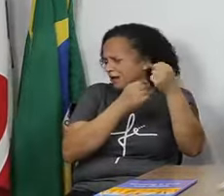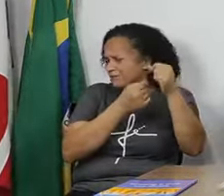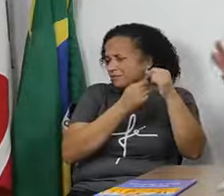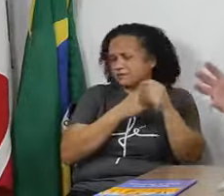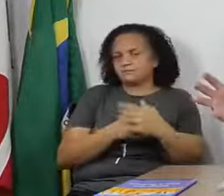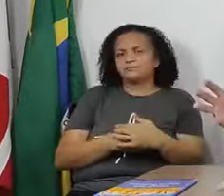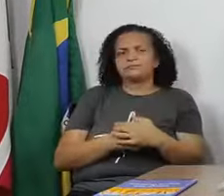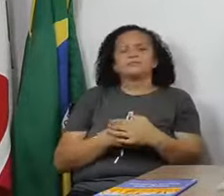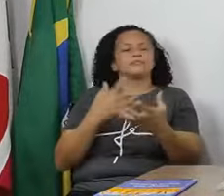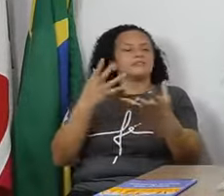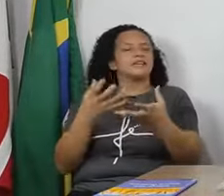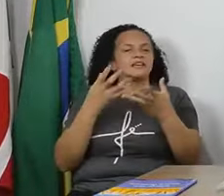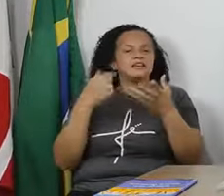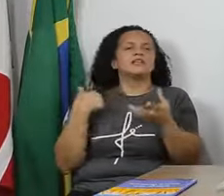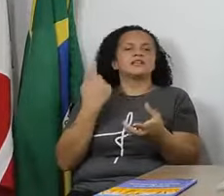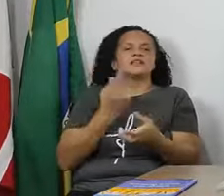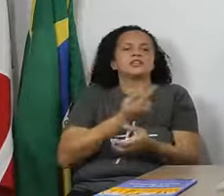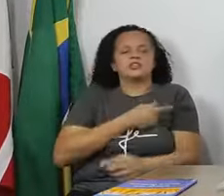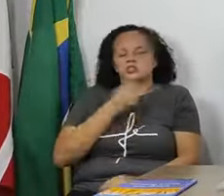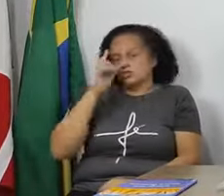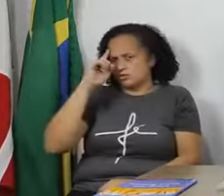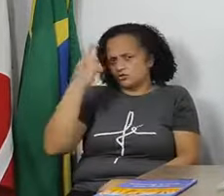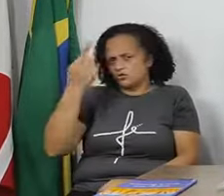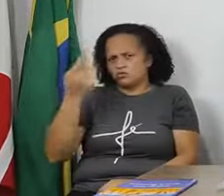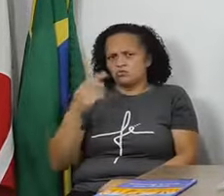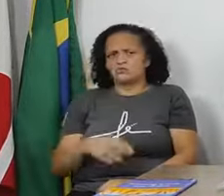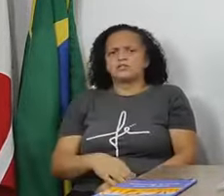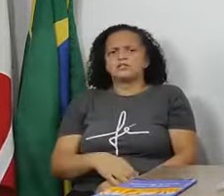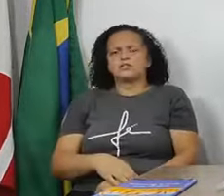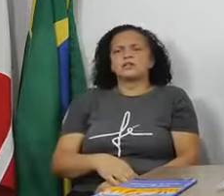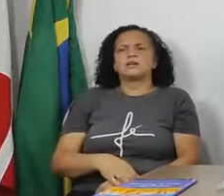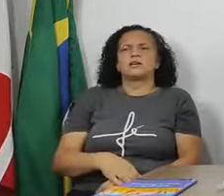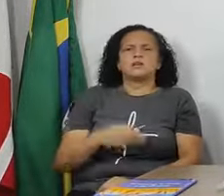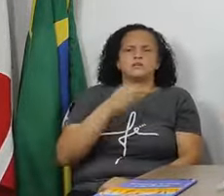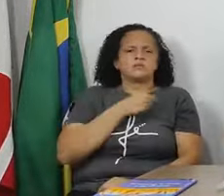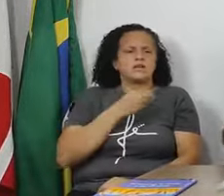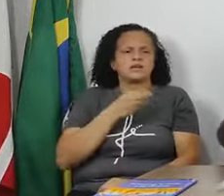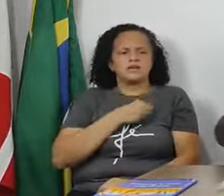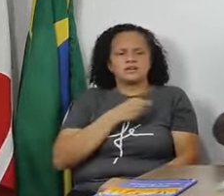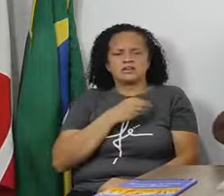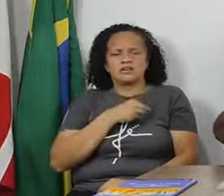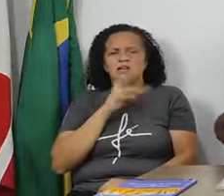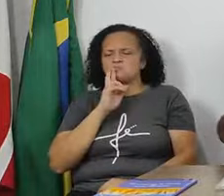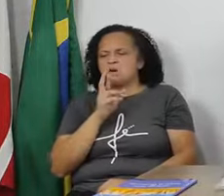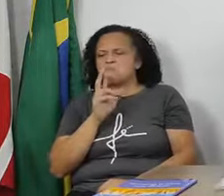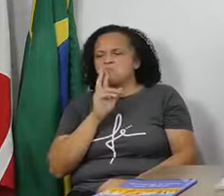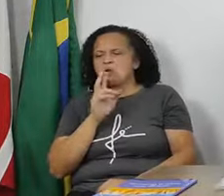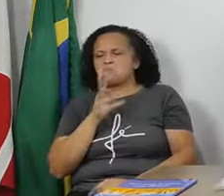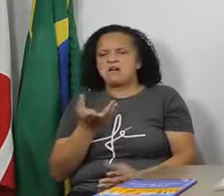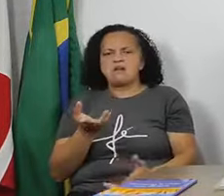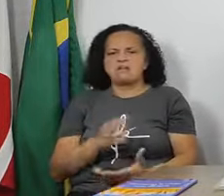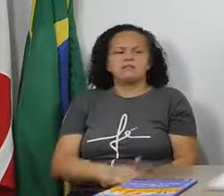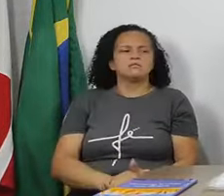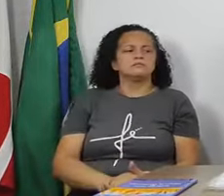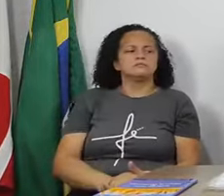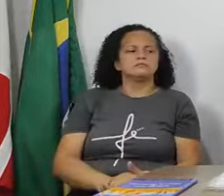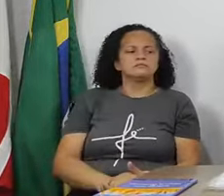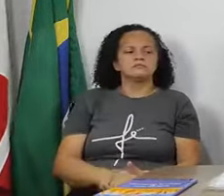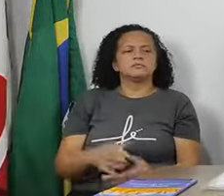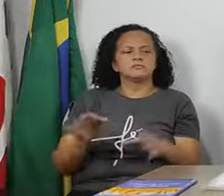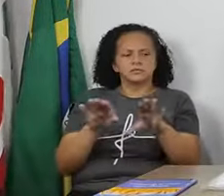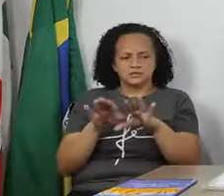nos induzir à dúvida e ao pecado e à incredulidade e à murmuração. Entendeu? Além do